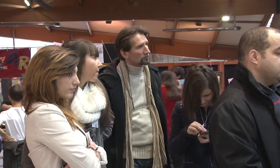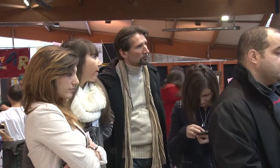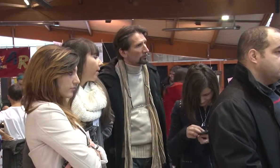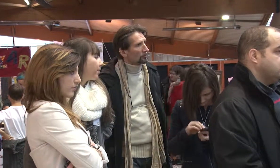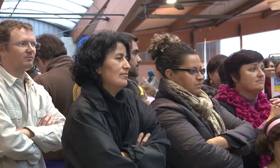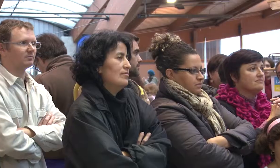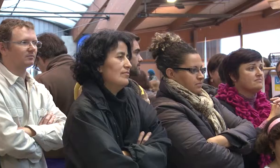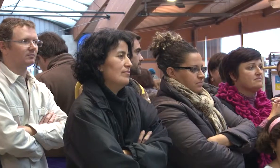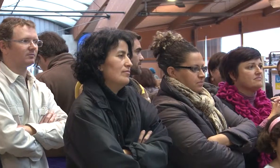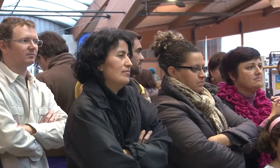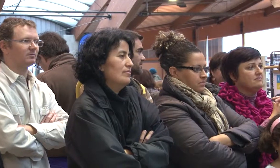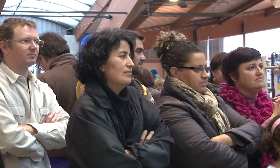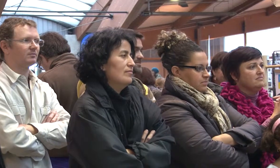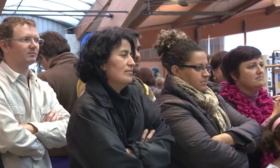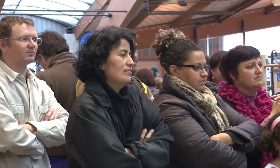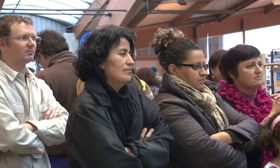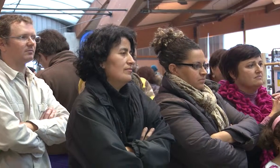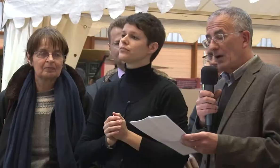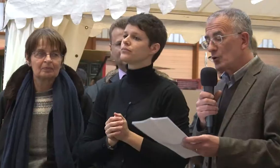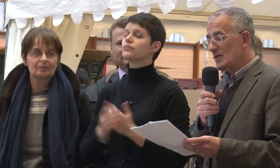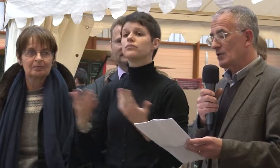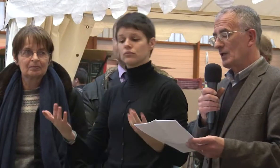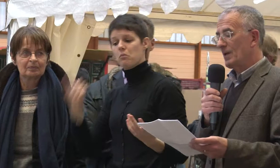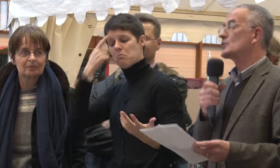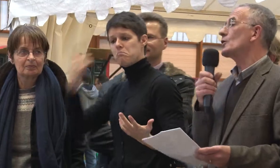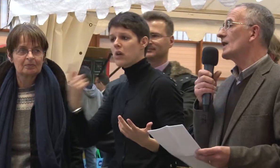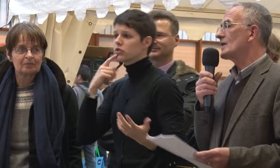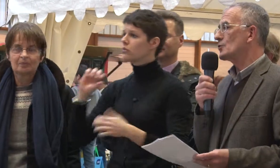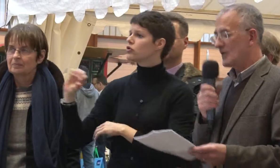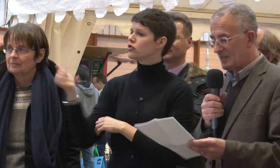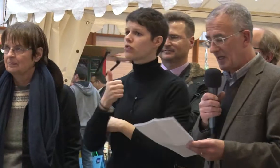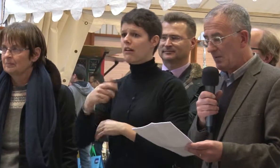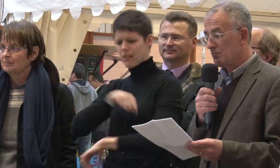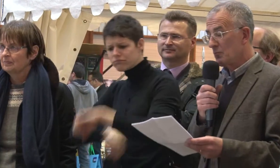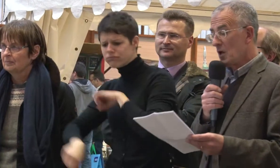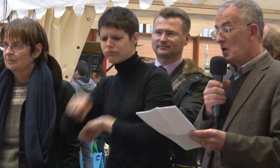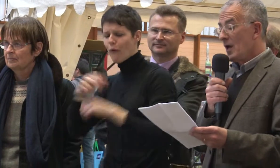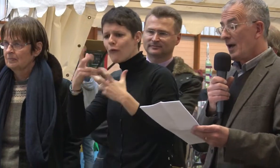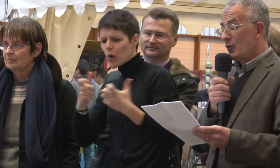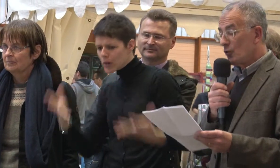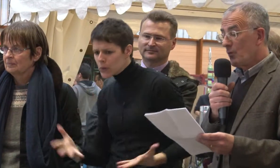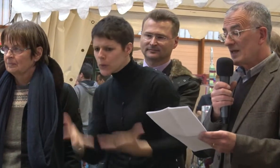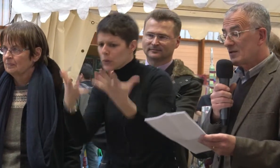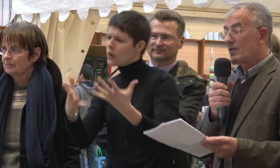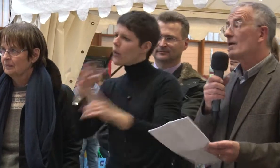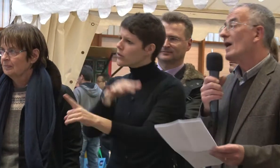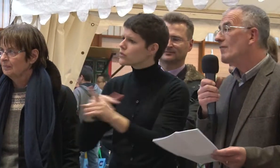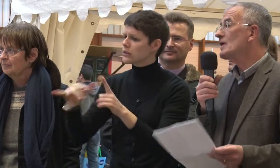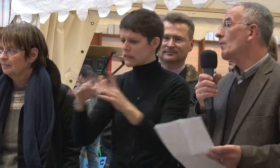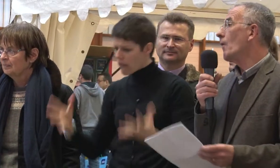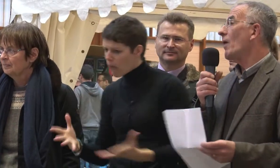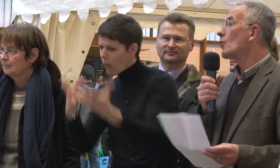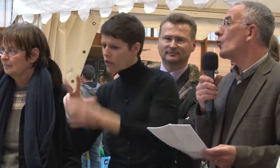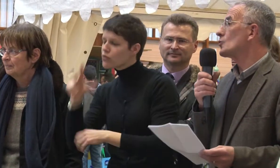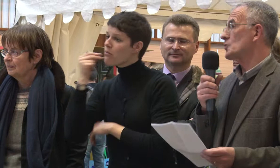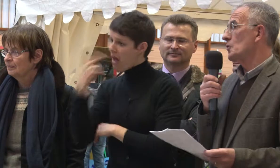échecs, mais en tout cas, ça permet d'avancer. Le mieux-être des personnes et de la société ne remettent